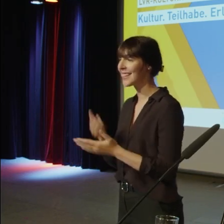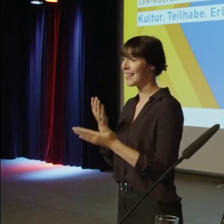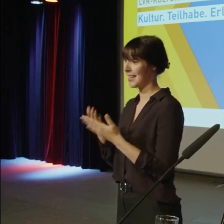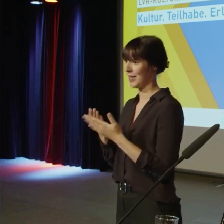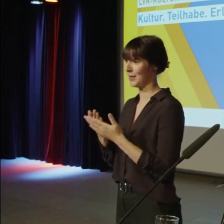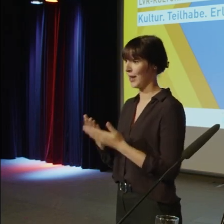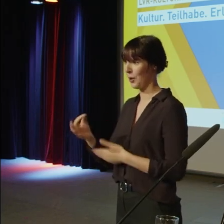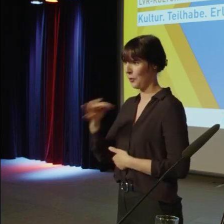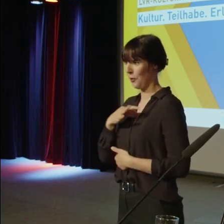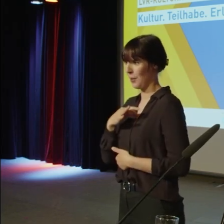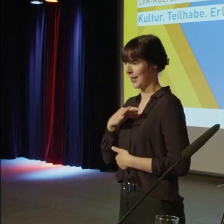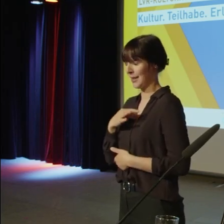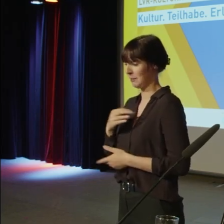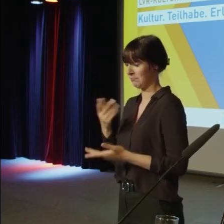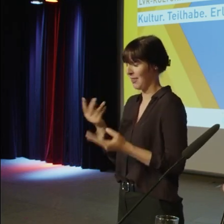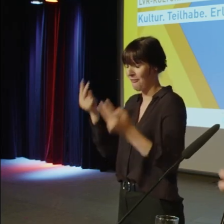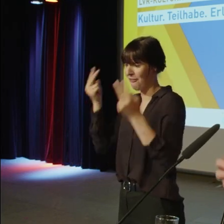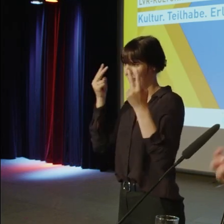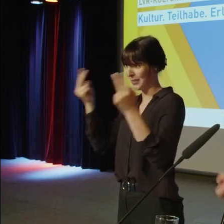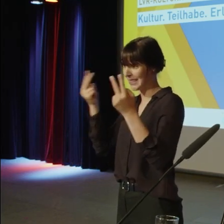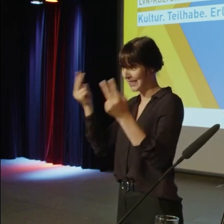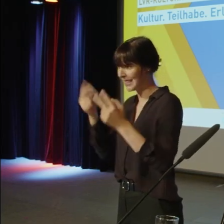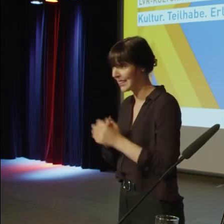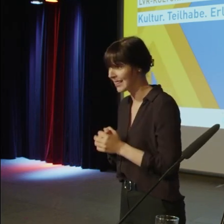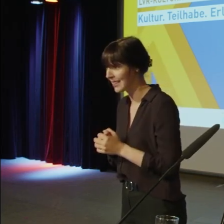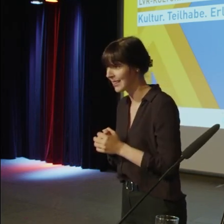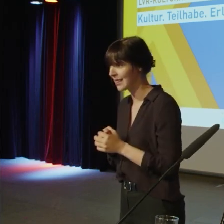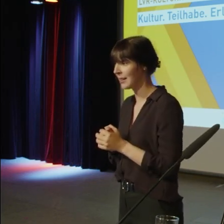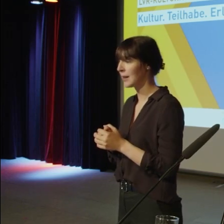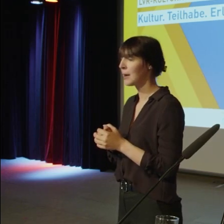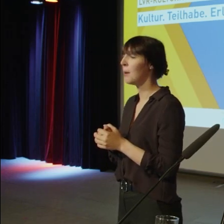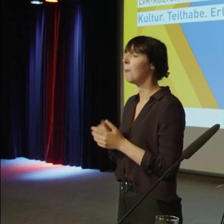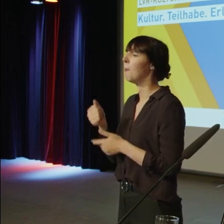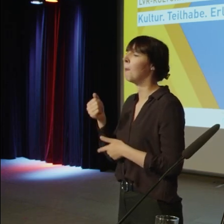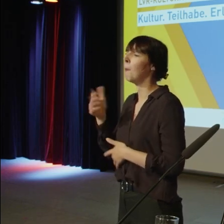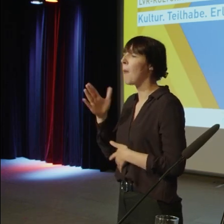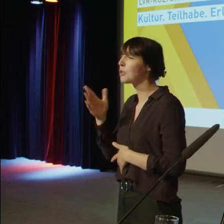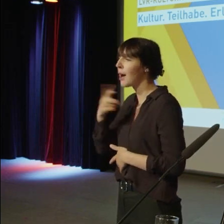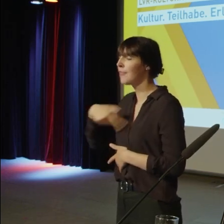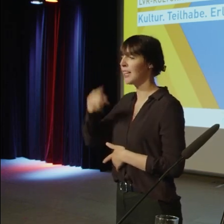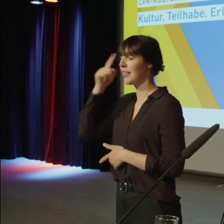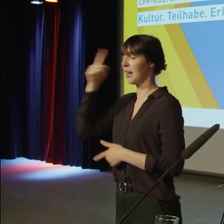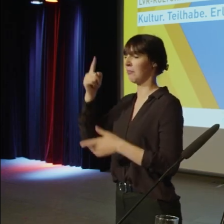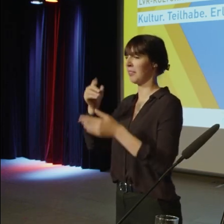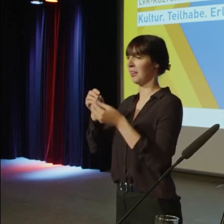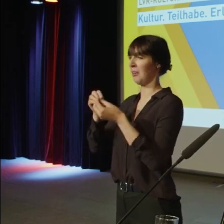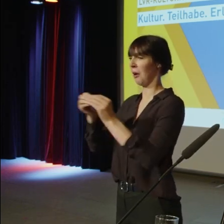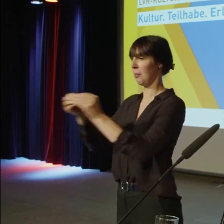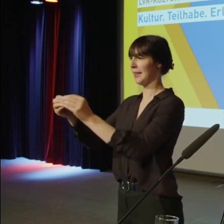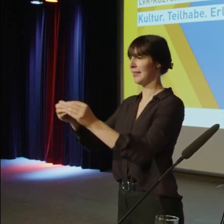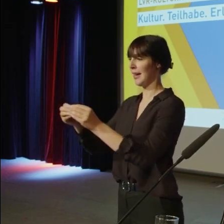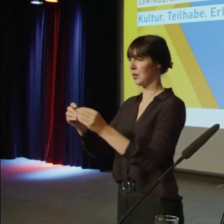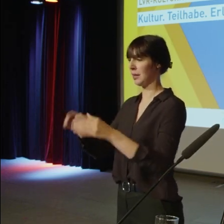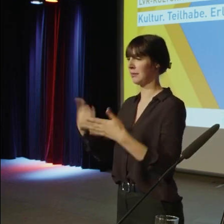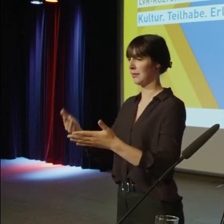ganz symptomatischer Punkt, dass wir eben manchmal es auch etwas zu kompliziert denken und manchmal auch eine künstliche Grenze